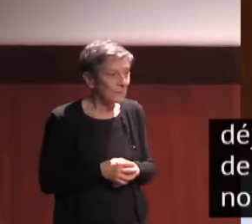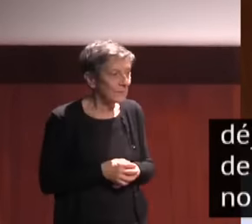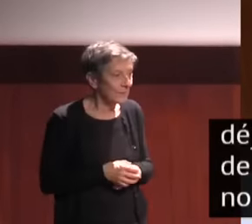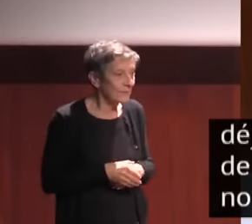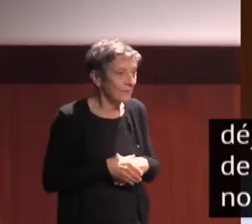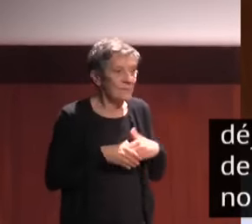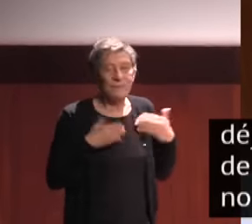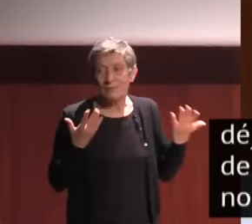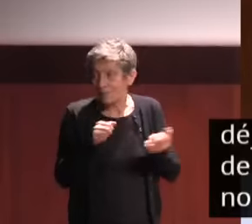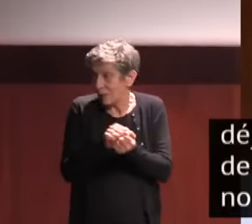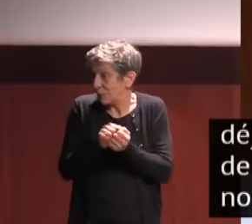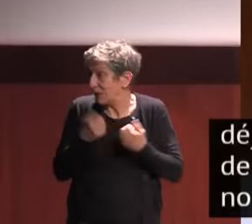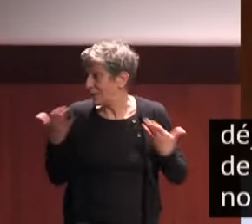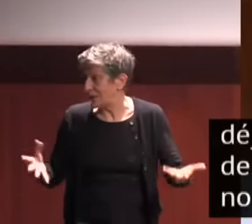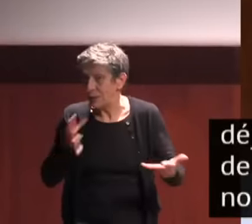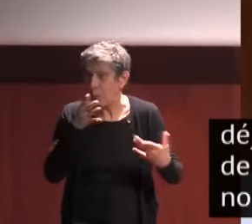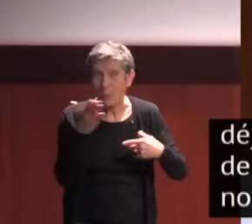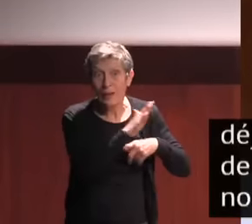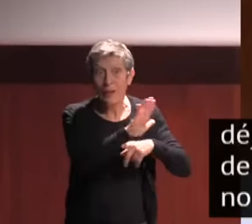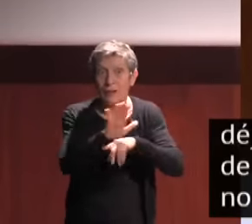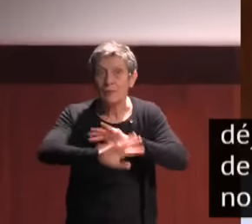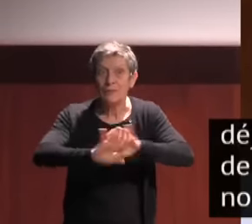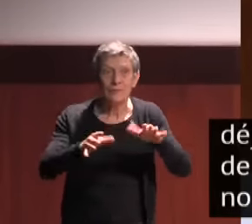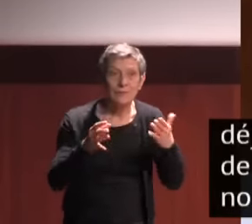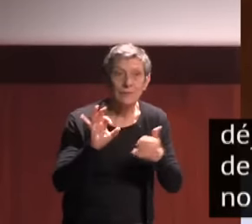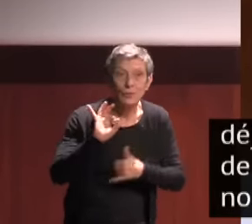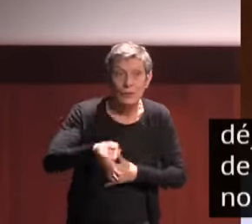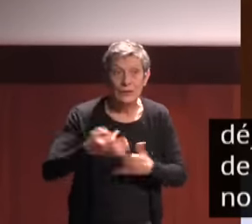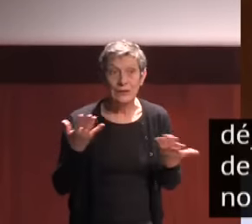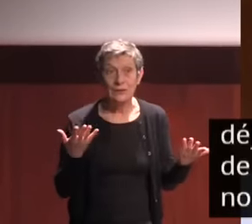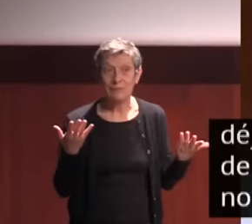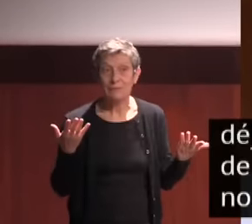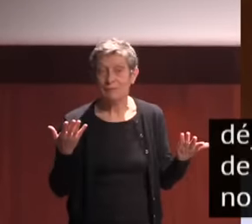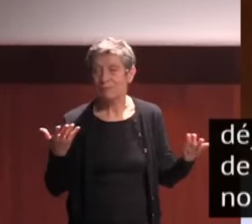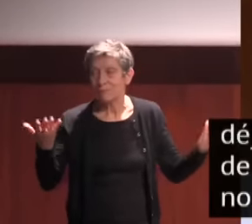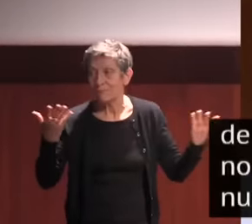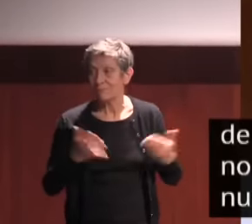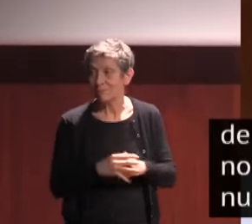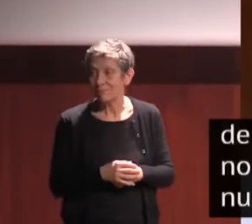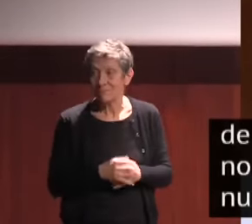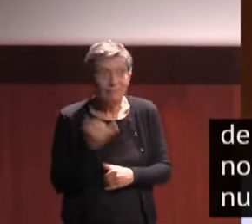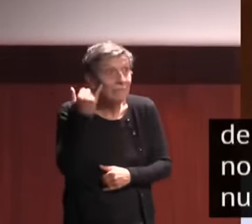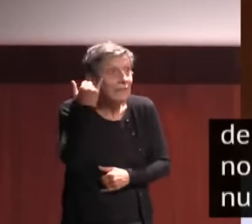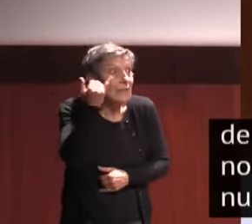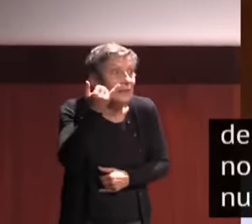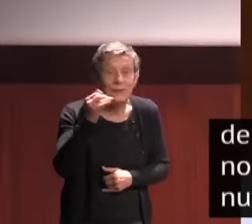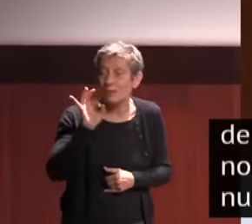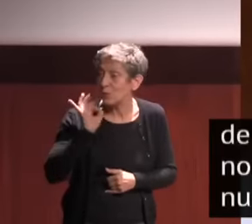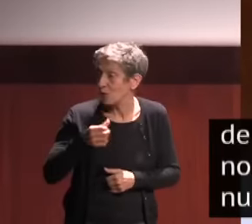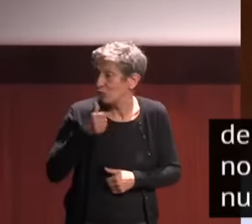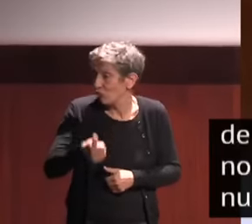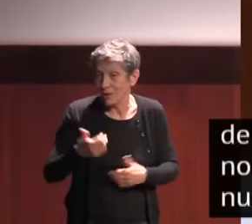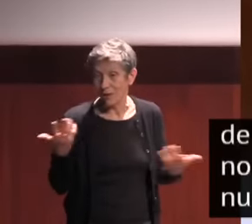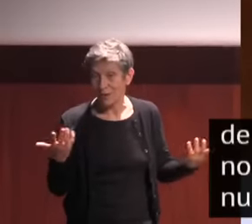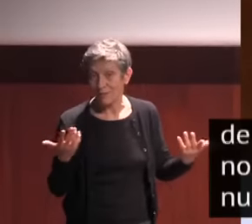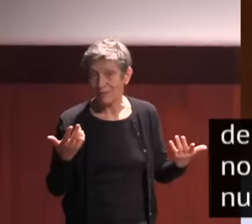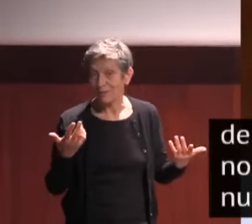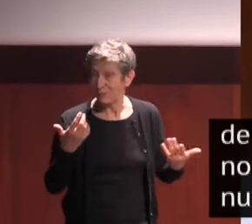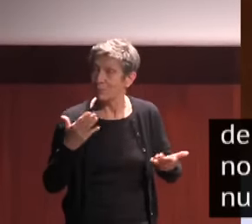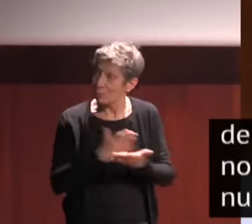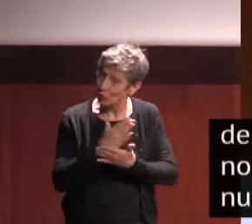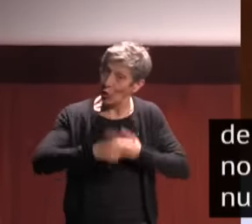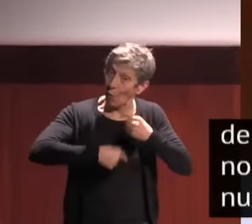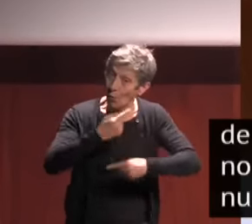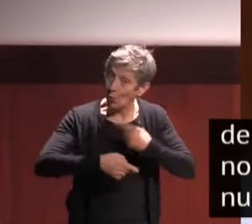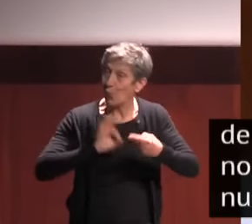forcément faire avec le papier aujourd'hui. Mais oui, dans l'idée, ce serait génial de pouvoir le faire, mais c'est un projet qui est en cours, en